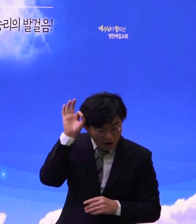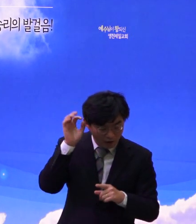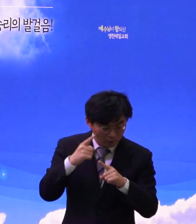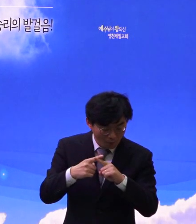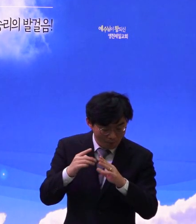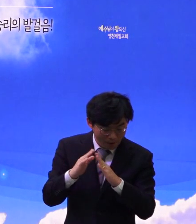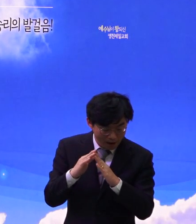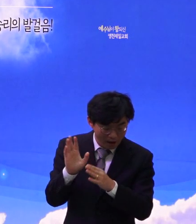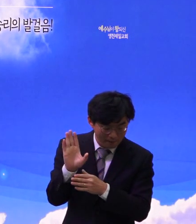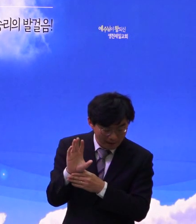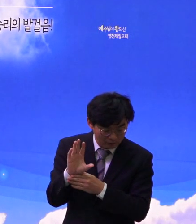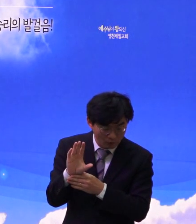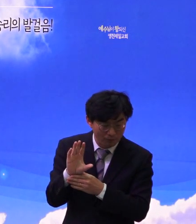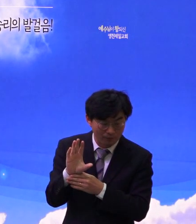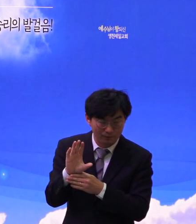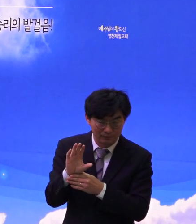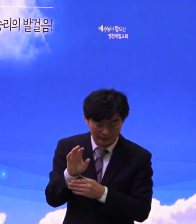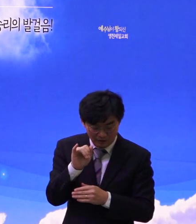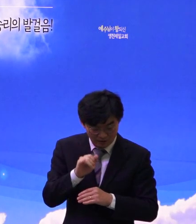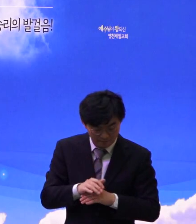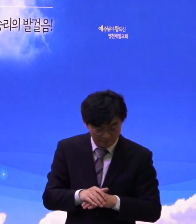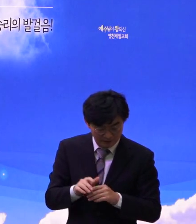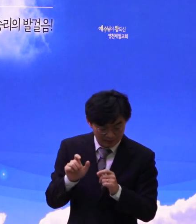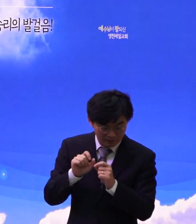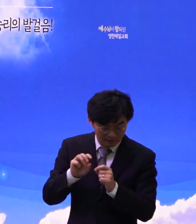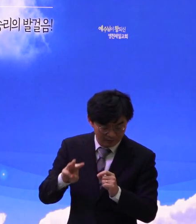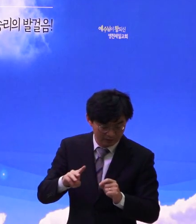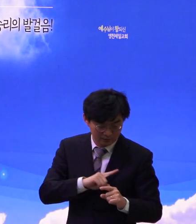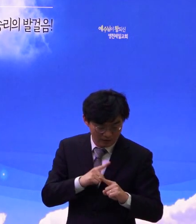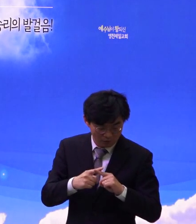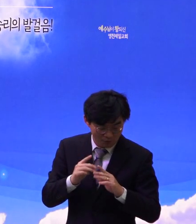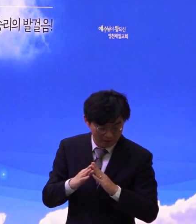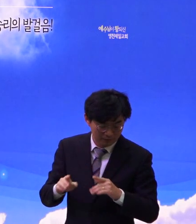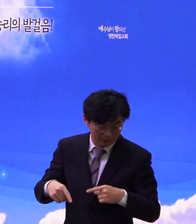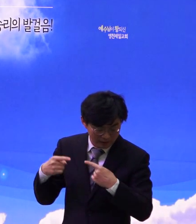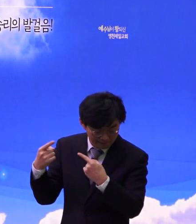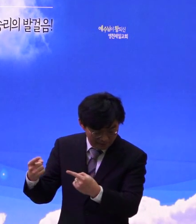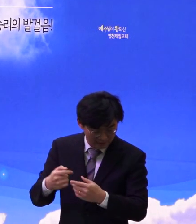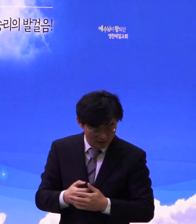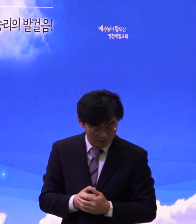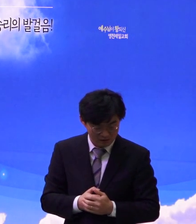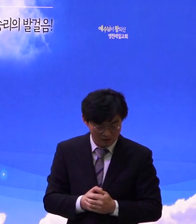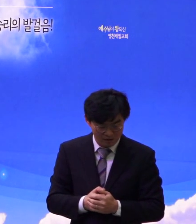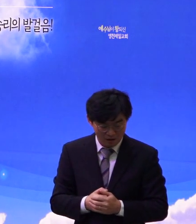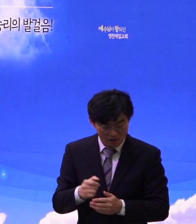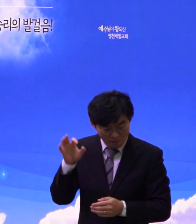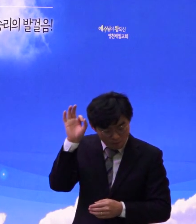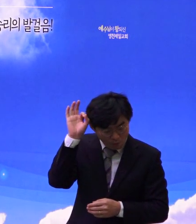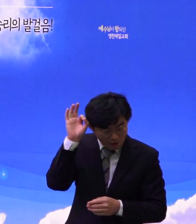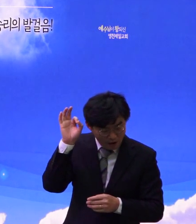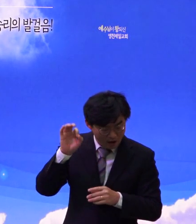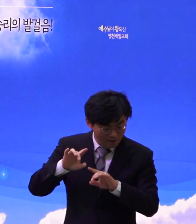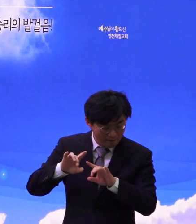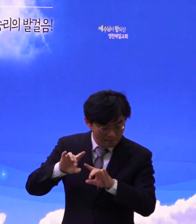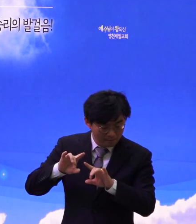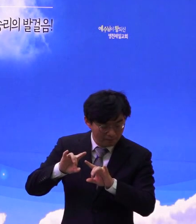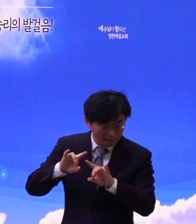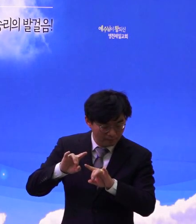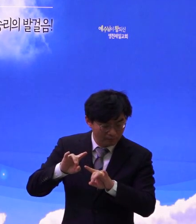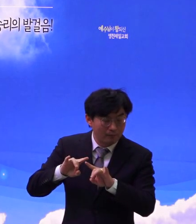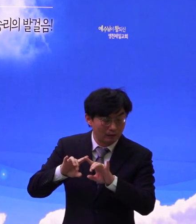진행을 하는데 우리 영천제일교회가 동참하기로 했습니다. 여러분 이 사역을 위해서 기도해 주시기를 바라고